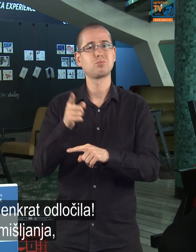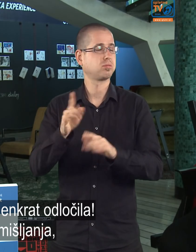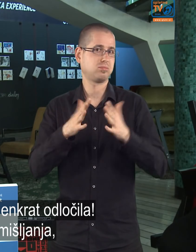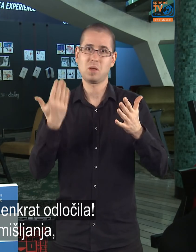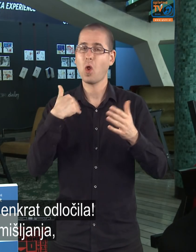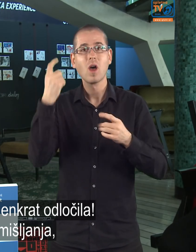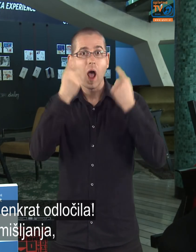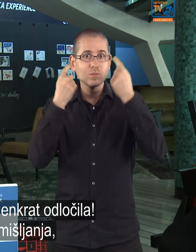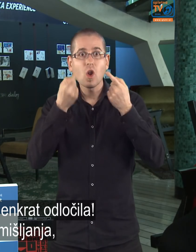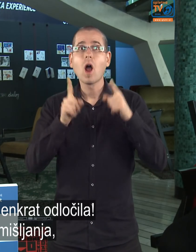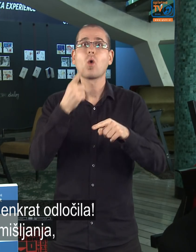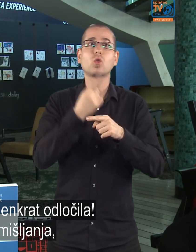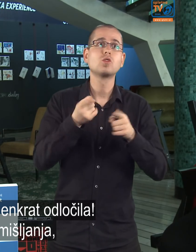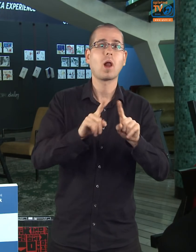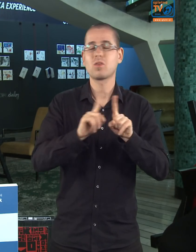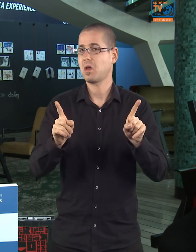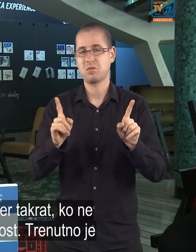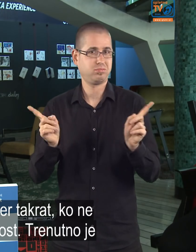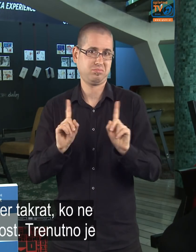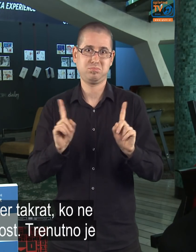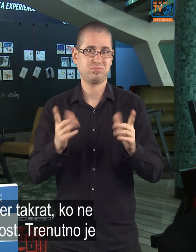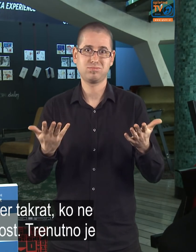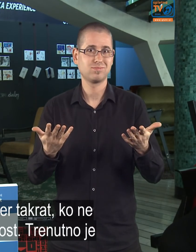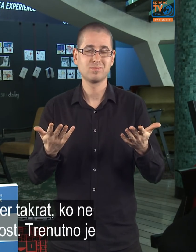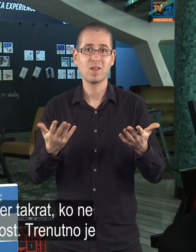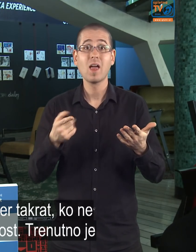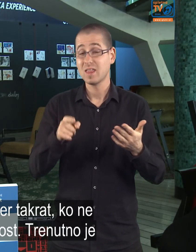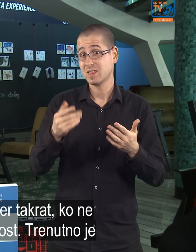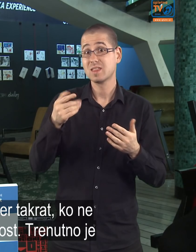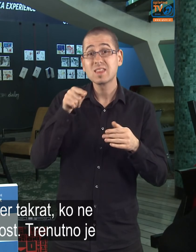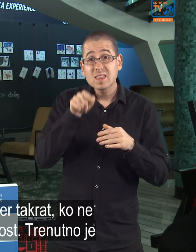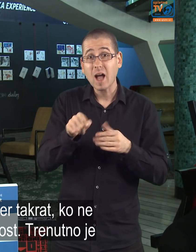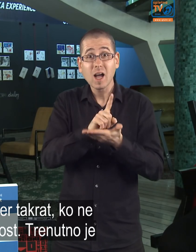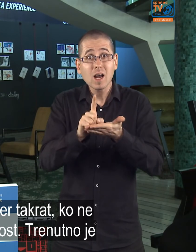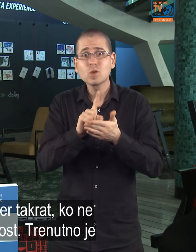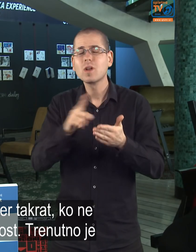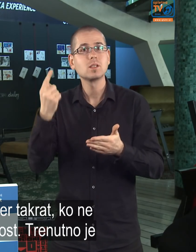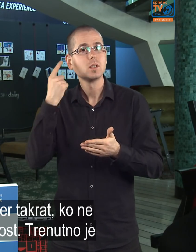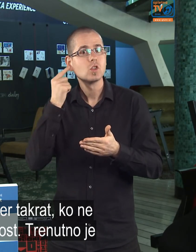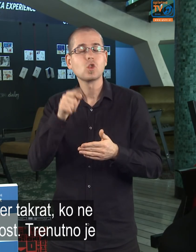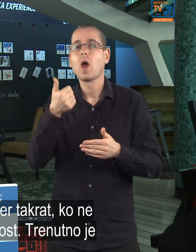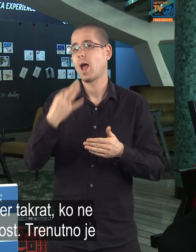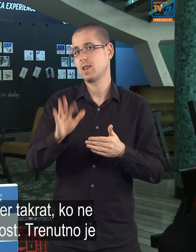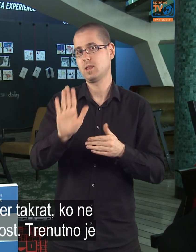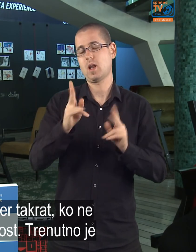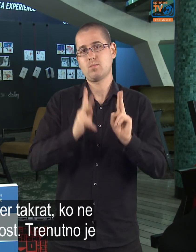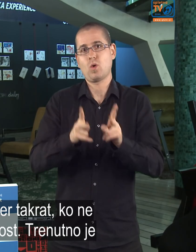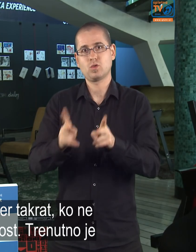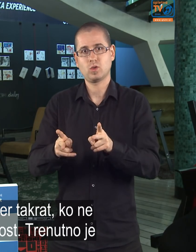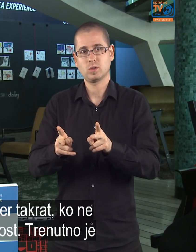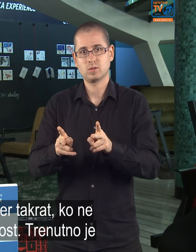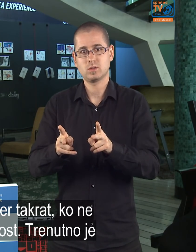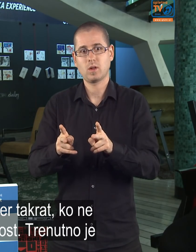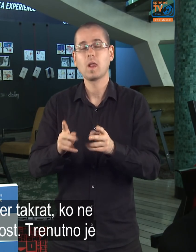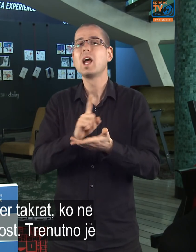bilo razmišljanja o tem, se odločim ali ne. Ker takrat, ko ne slišiš, je to edina